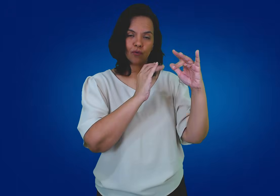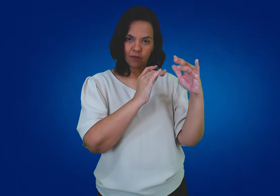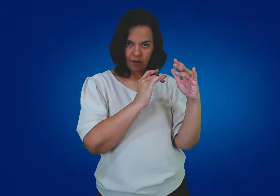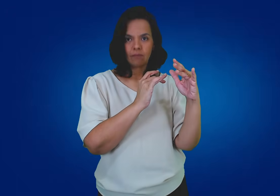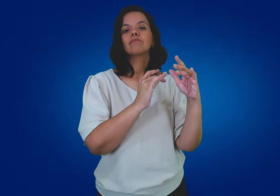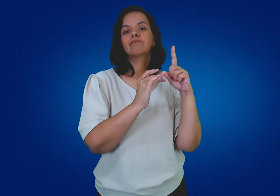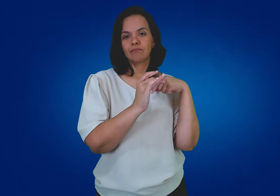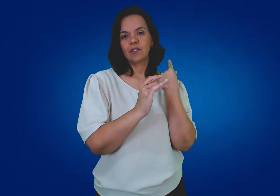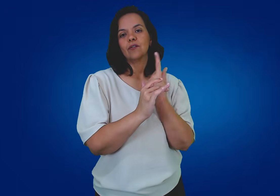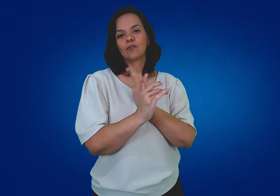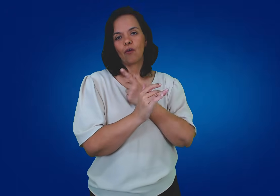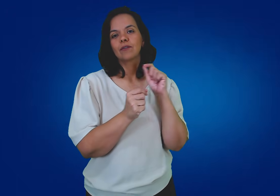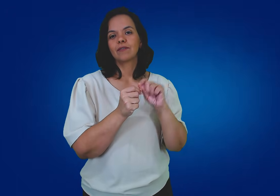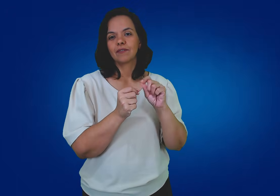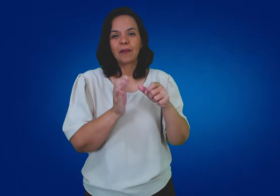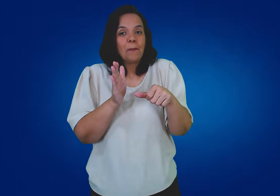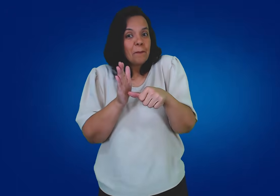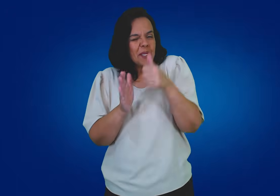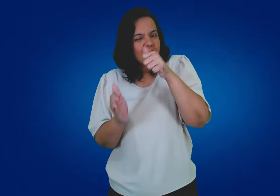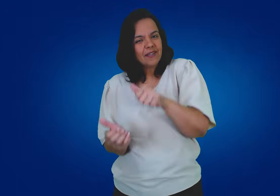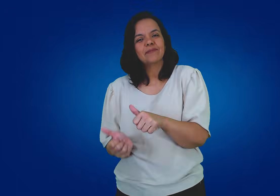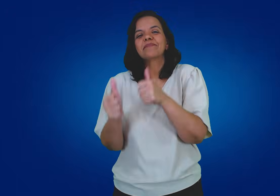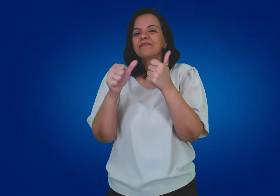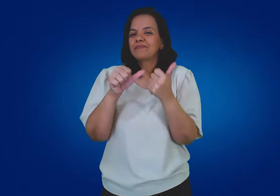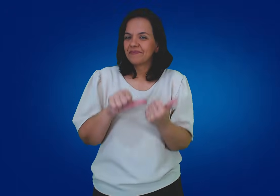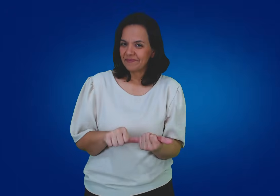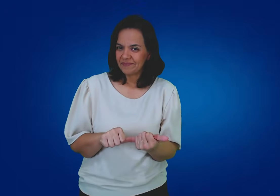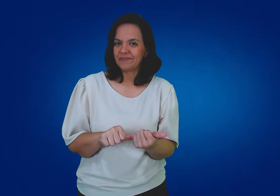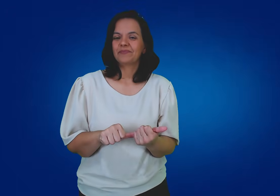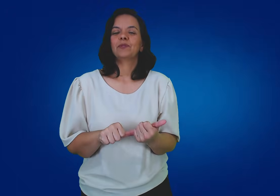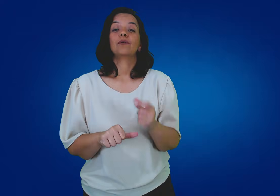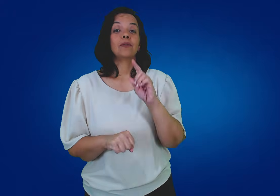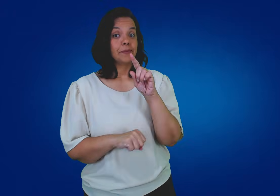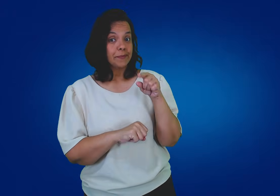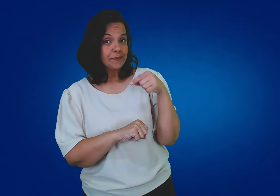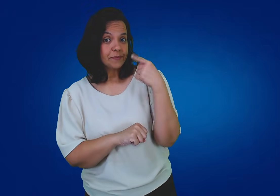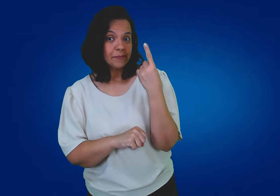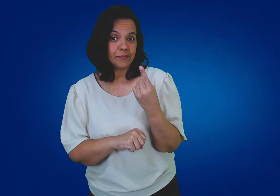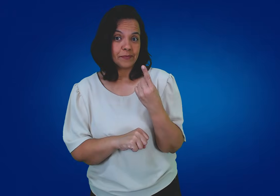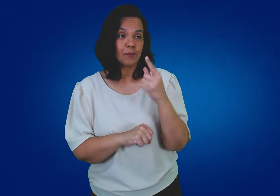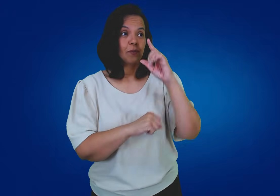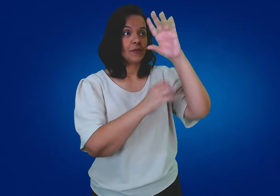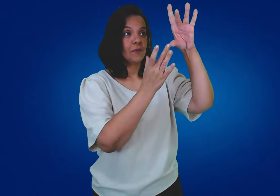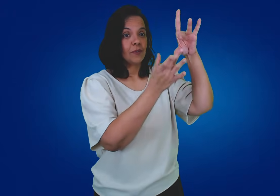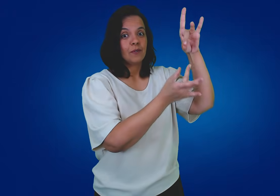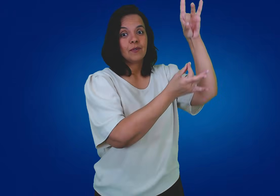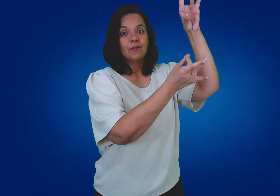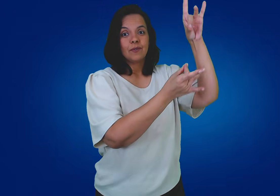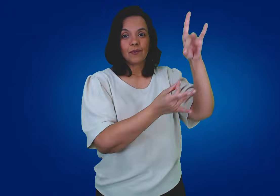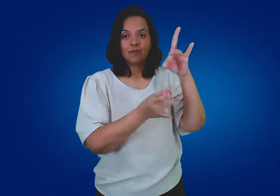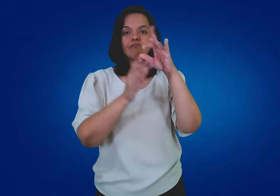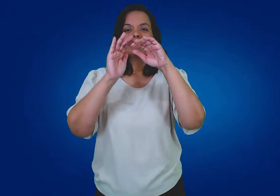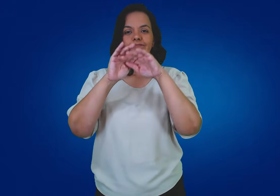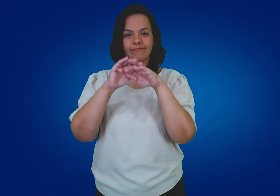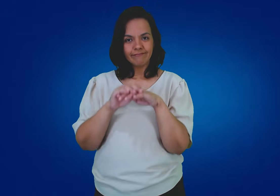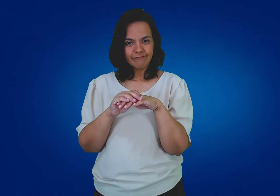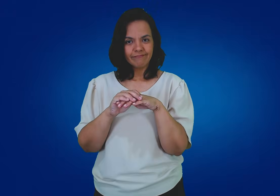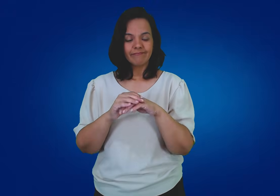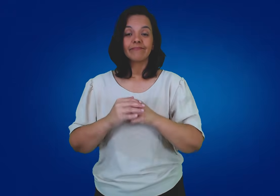Também aprendemos sobre os convênios no templo. Sabemos que o primeiro deles é o batismo, recebemos o Espírito